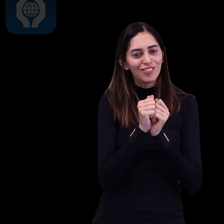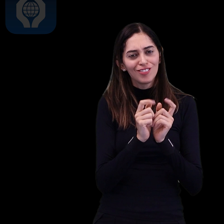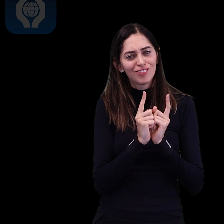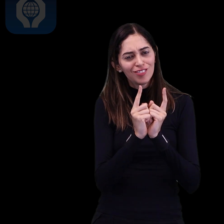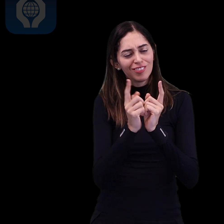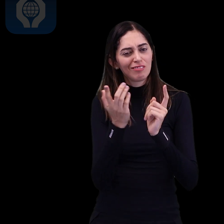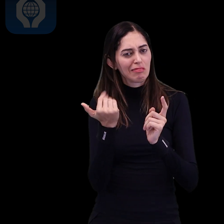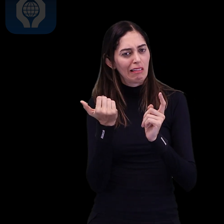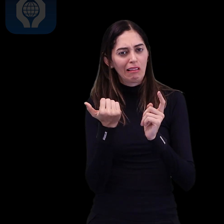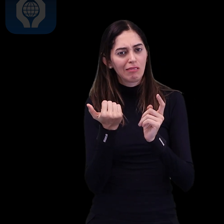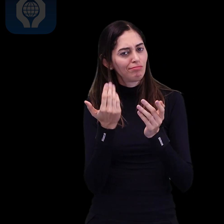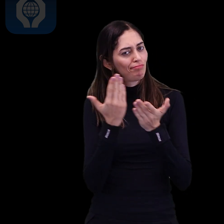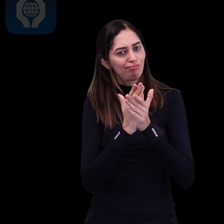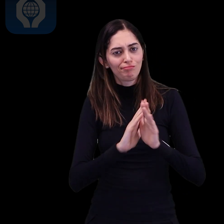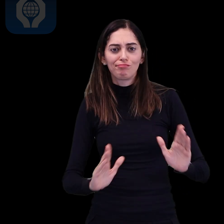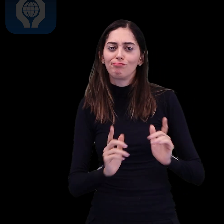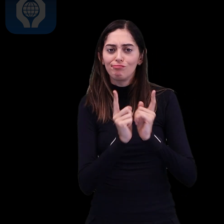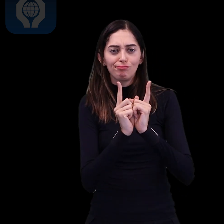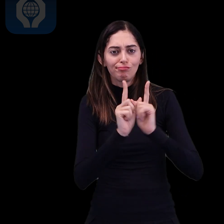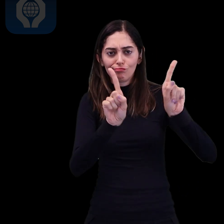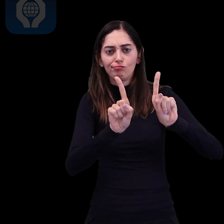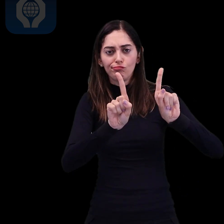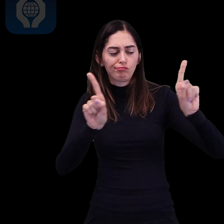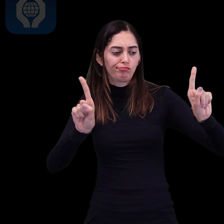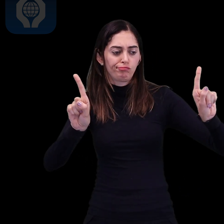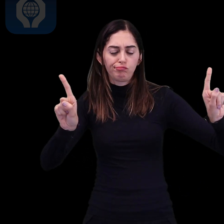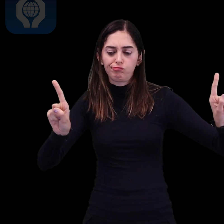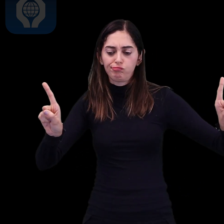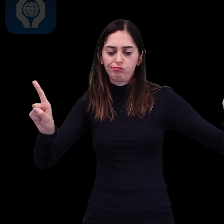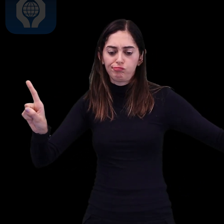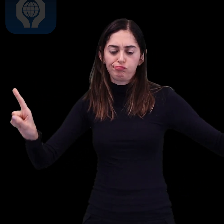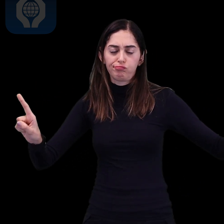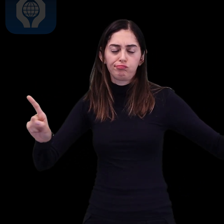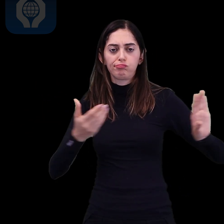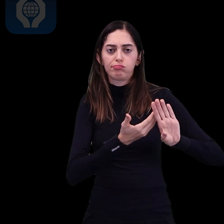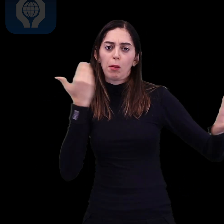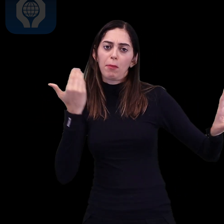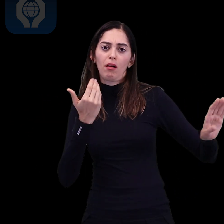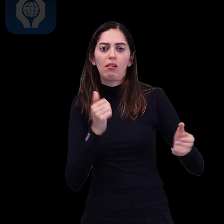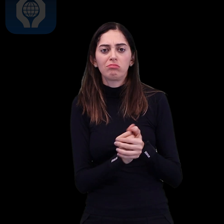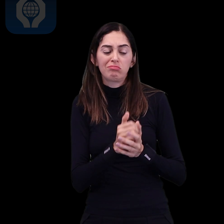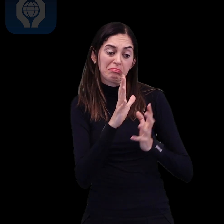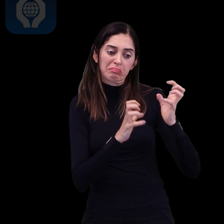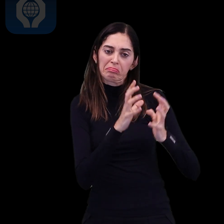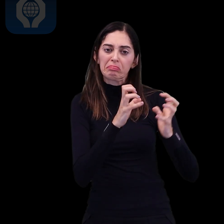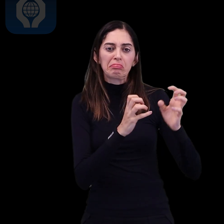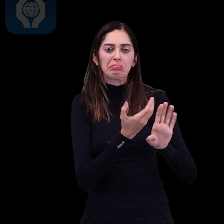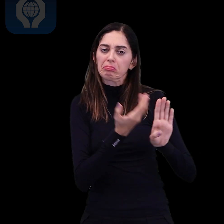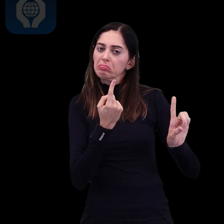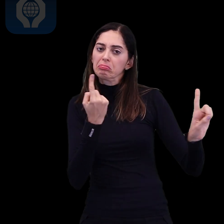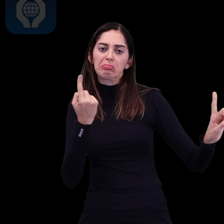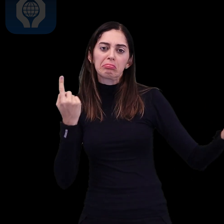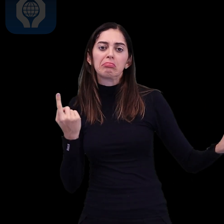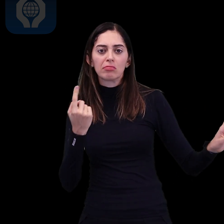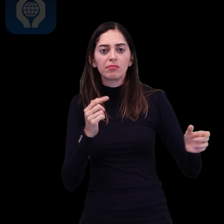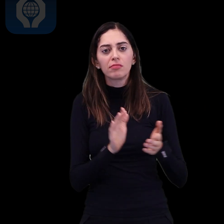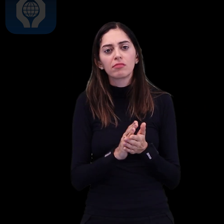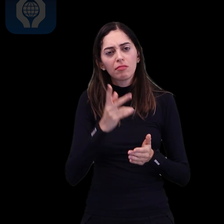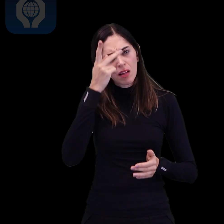que costumavam fazer antes? Não. Desentendimento causa separação. As pessoas não gostam de estar